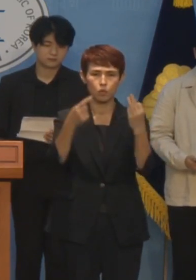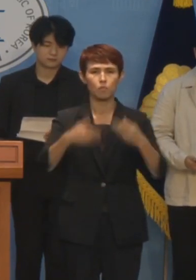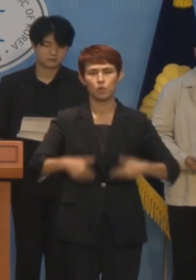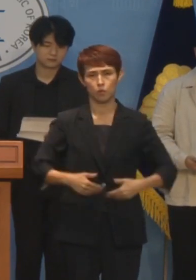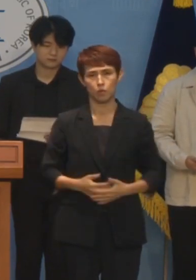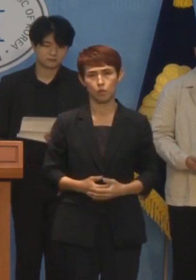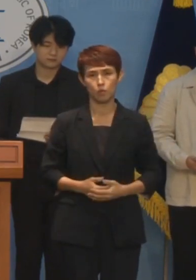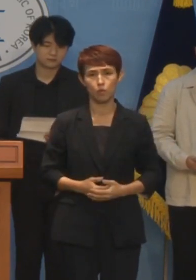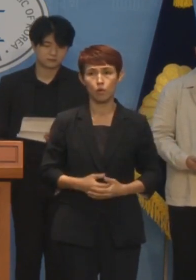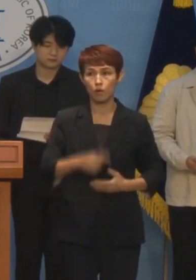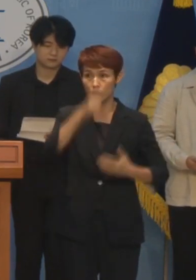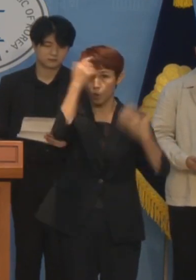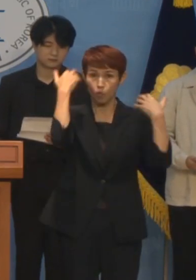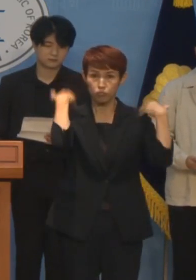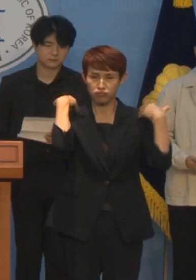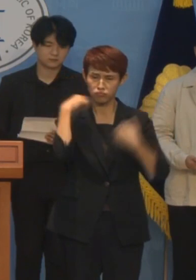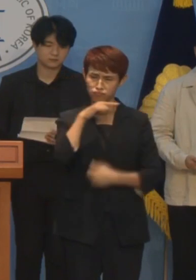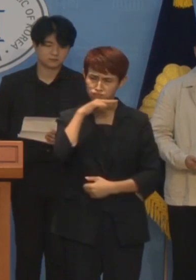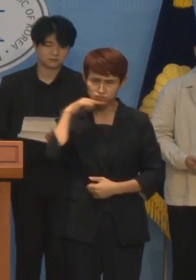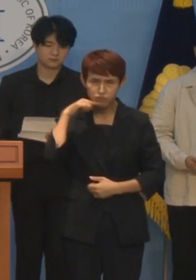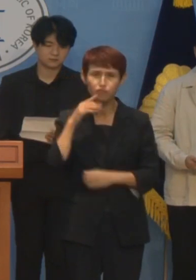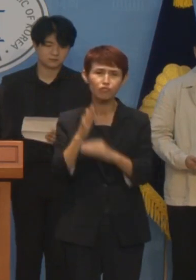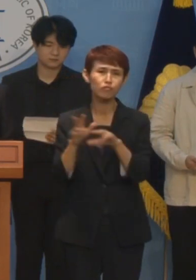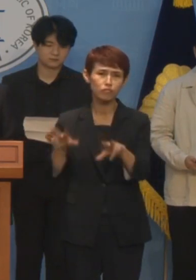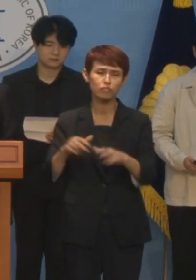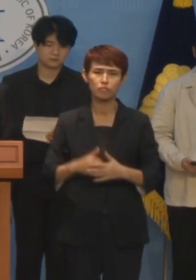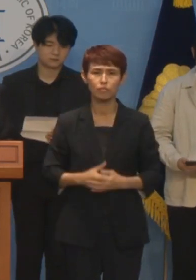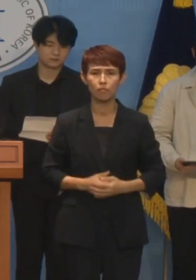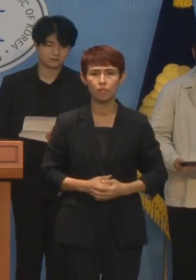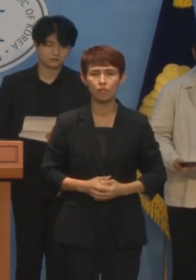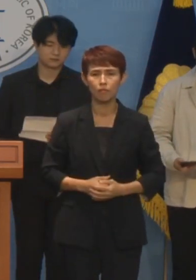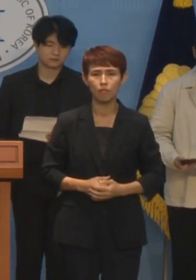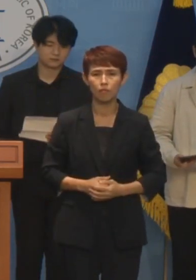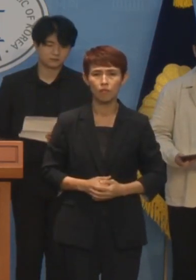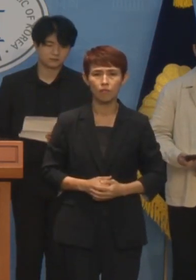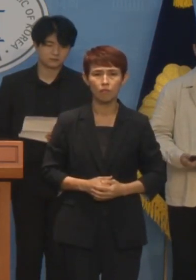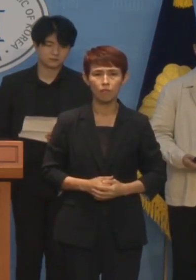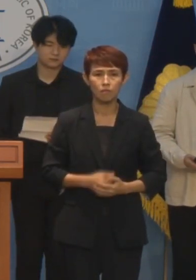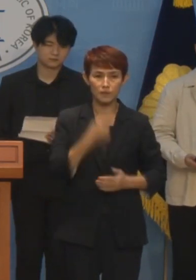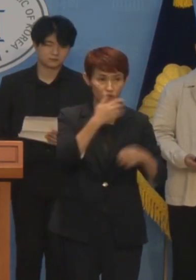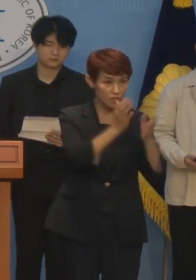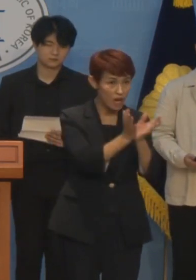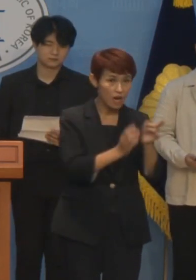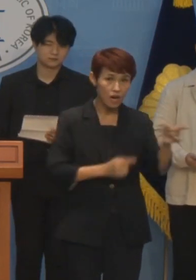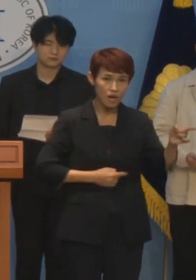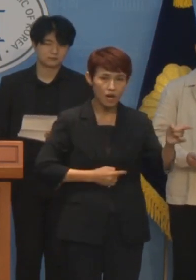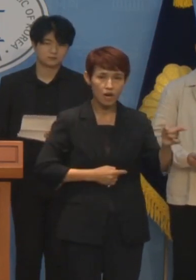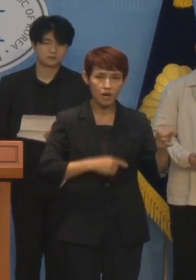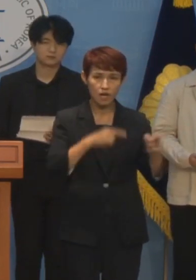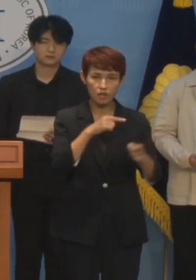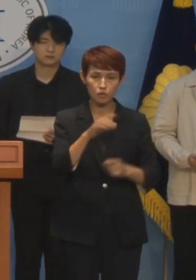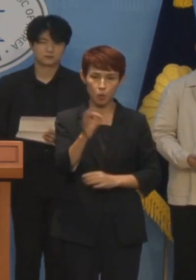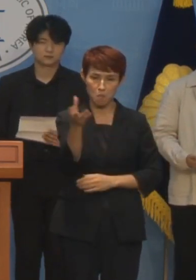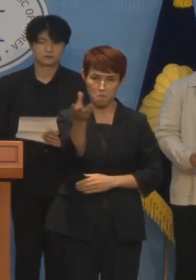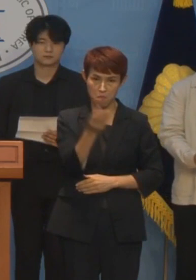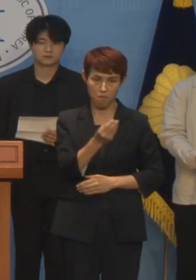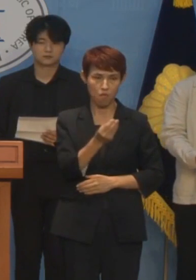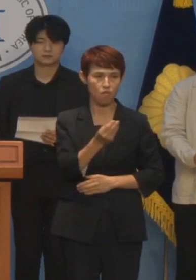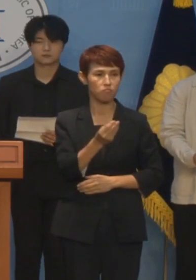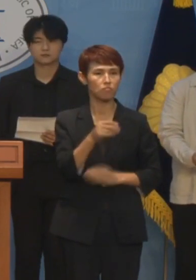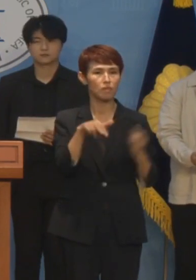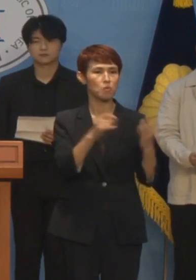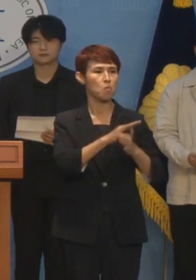현재 정부는 마이너스 살림을 하고 있는 실정입니다. 민주당은 이에 적자 국채를 발행해 벌충하자고